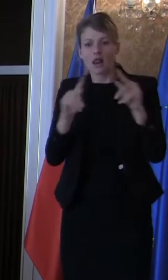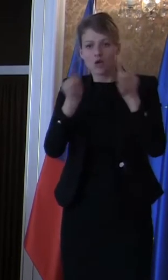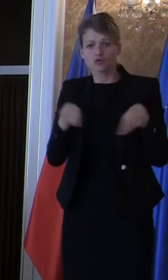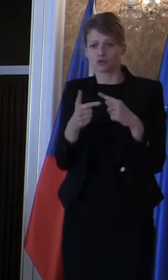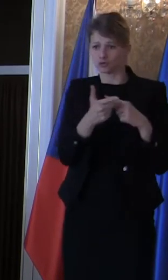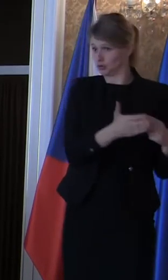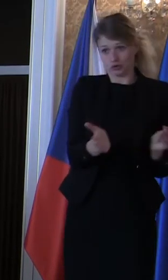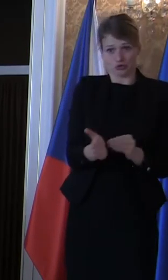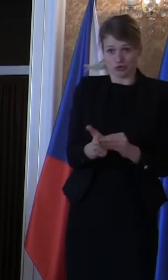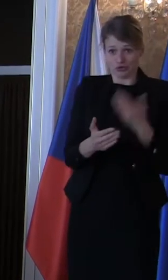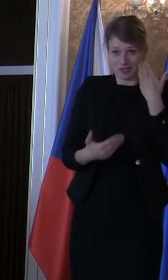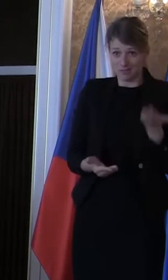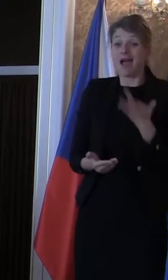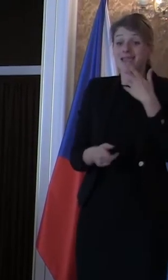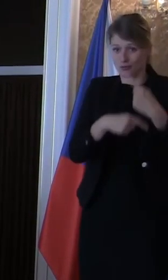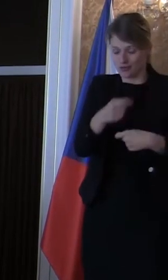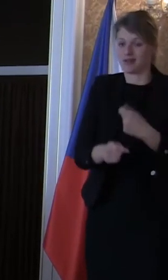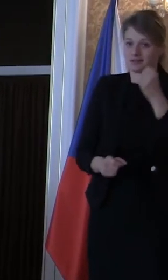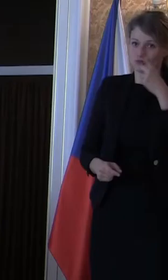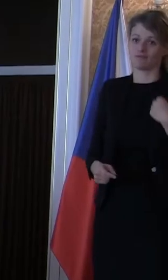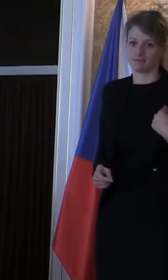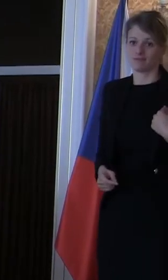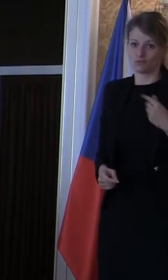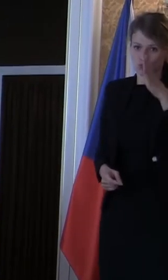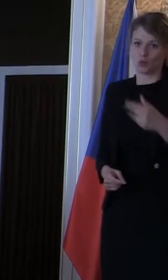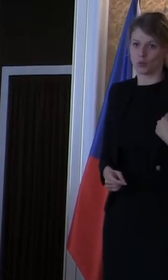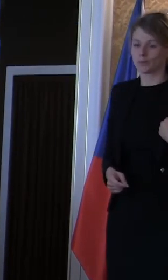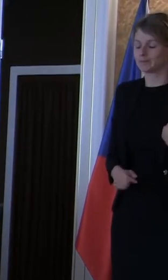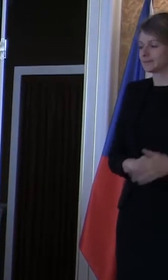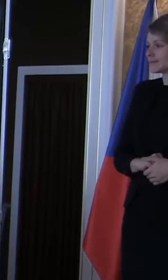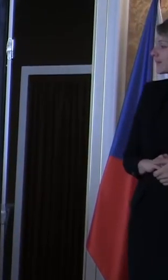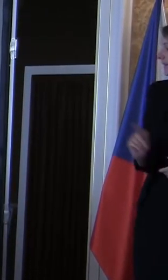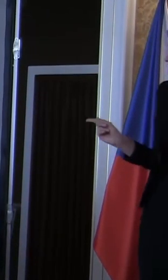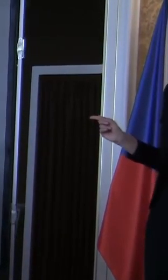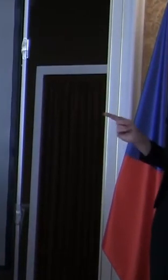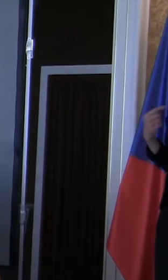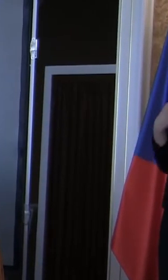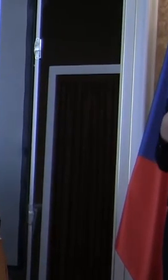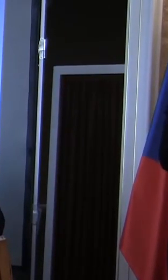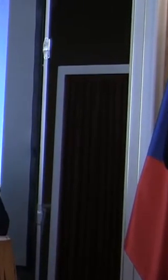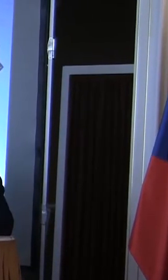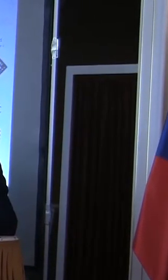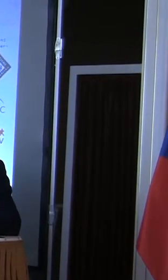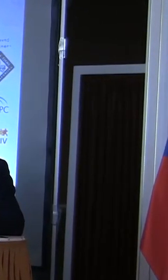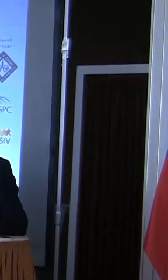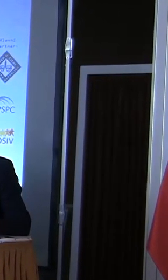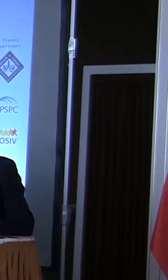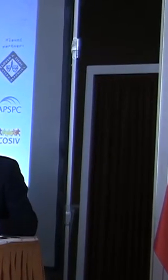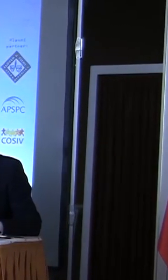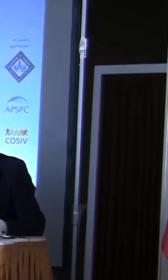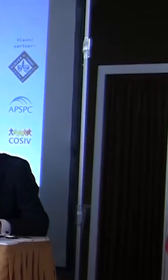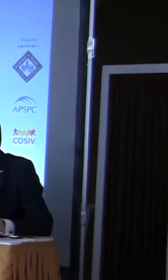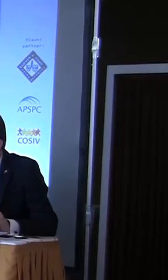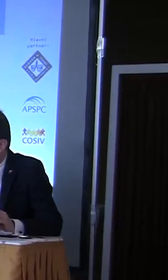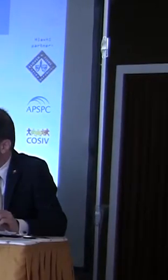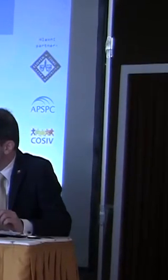té prázdné slupky, já tady mám poznámky od organizátorů, neboť se necítím být až tak povolán k této problematice, ale je tady poznámka, že ani toho